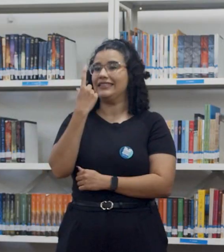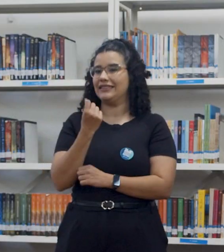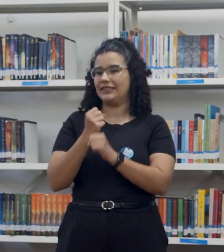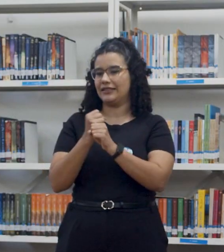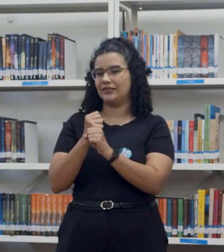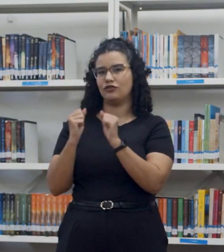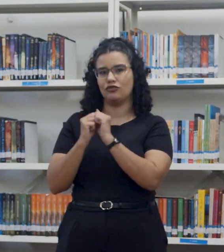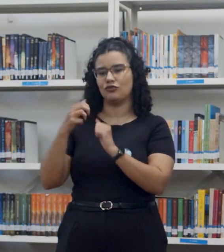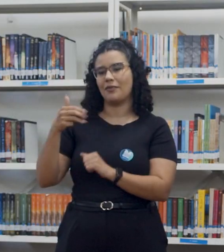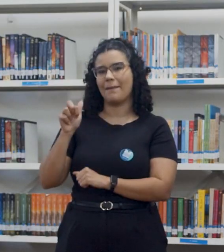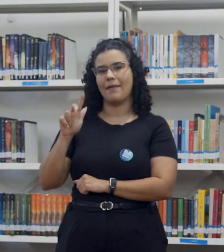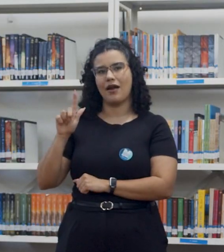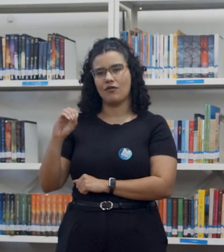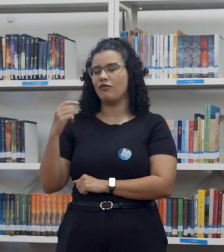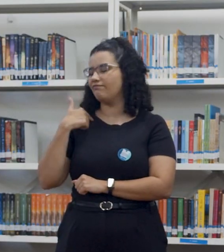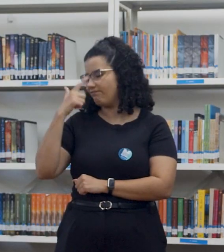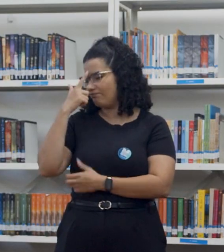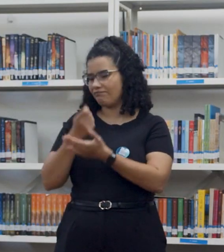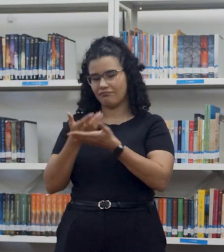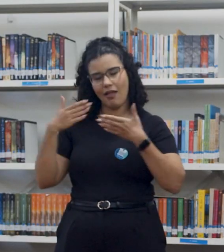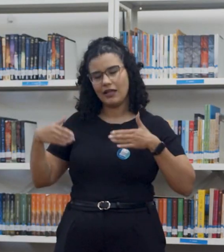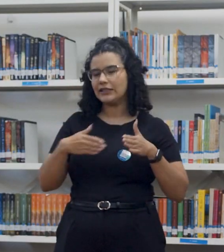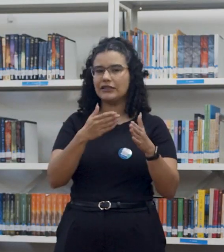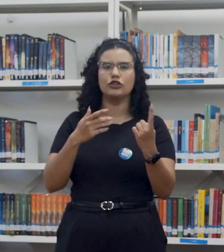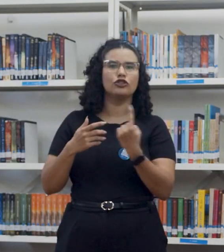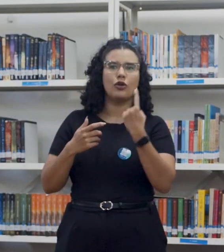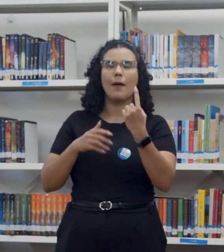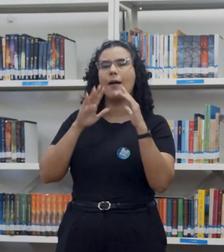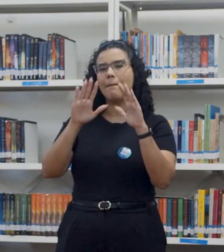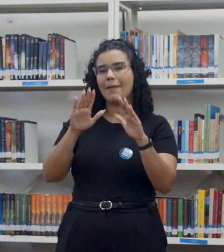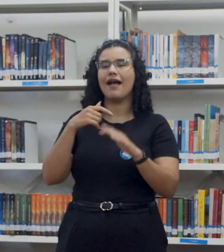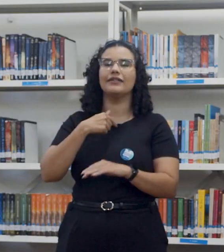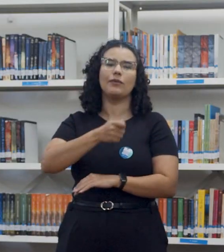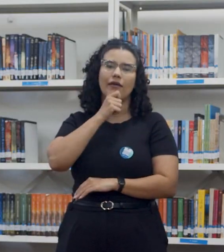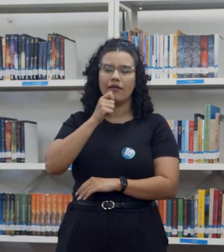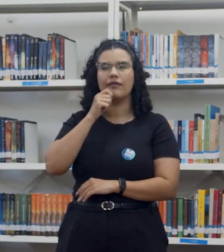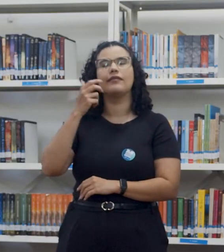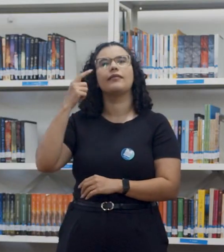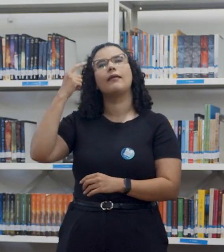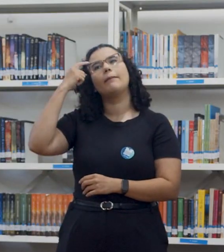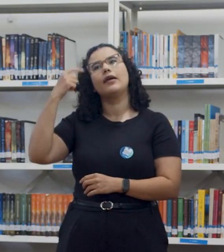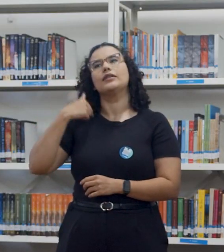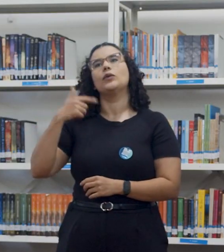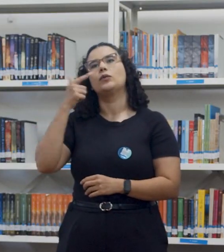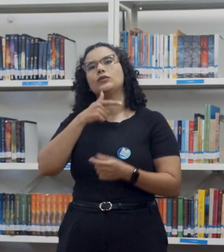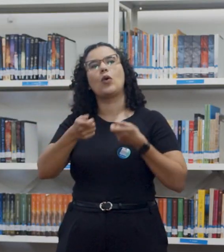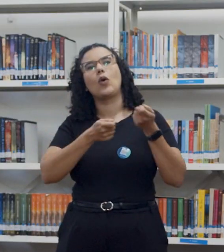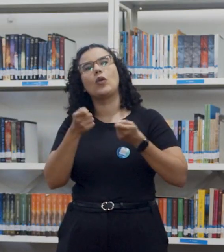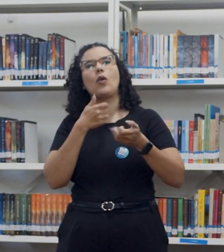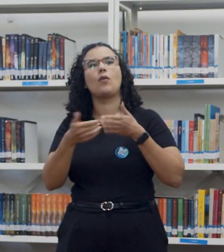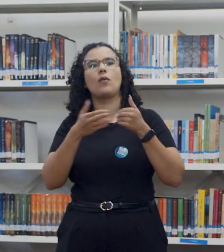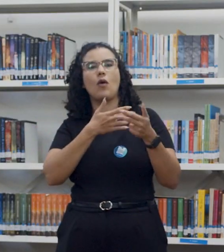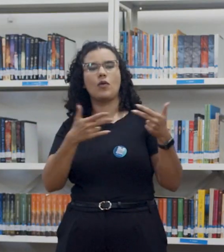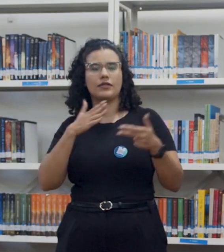Margot, decidi seguir sozinha. Entretanto, ainda me iludo, achando que controlo qualquer evento na minha